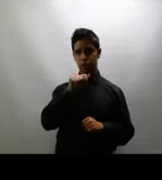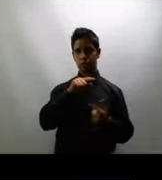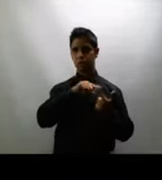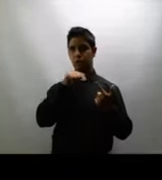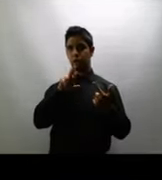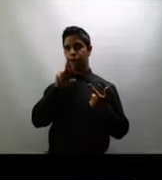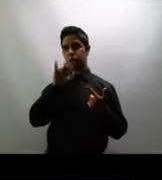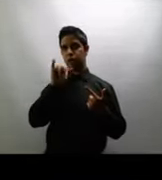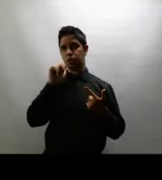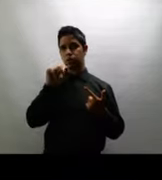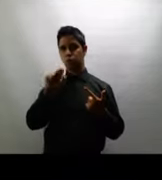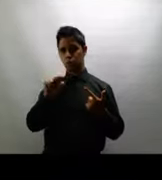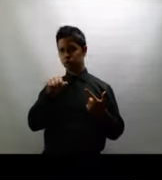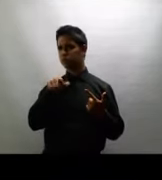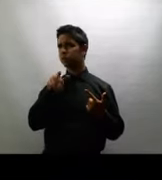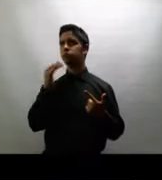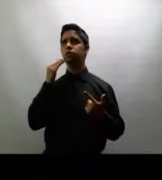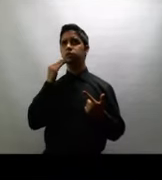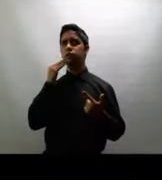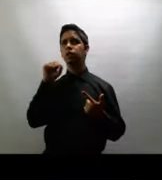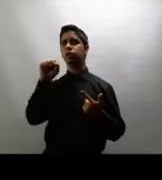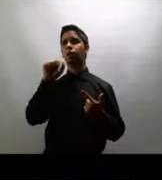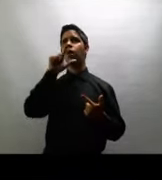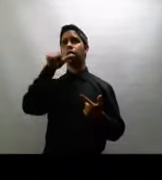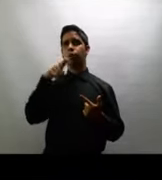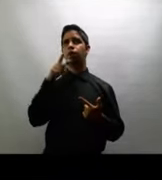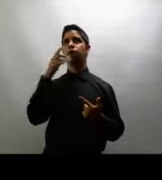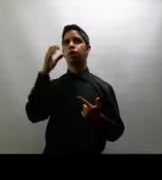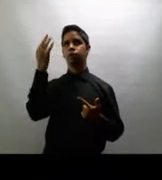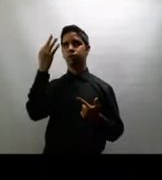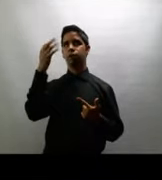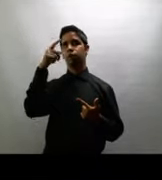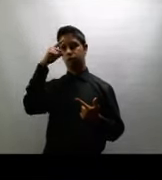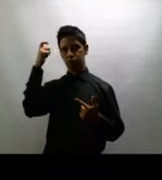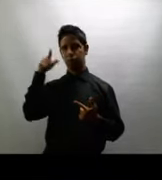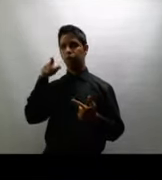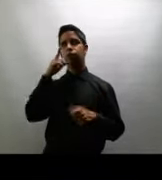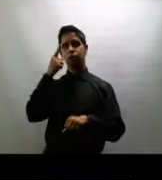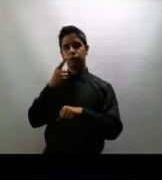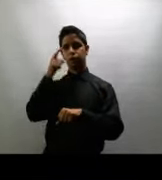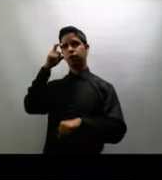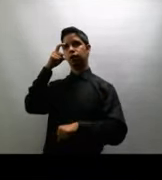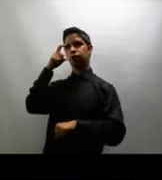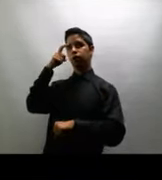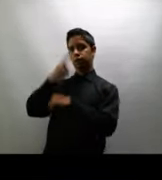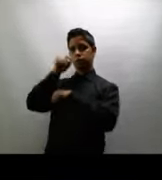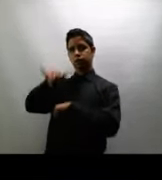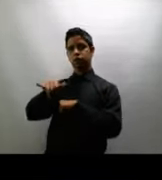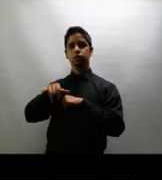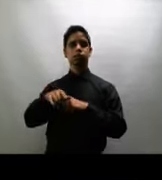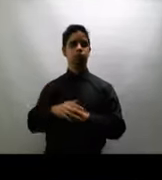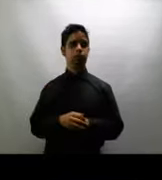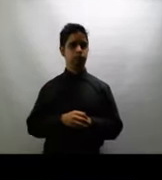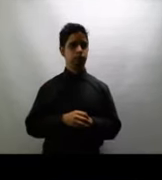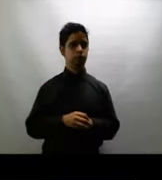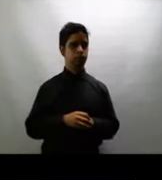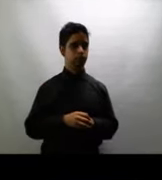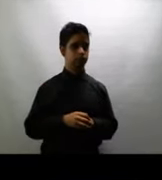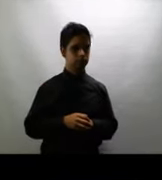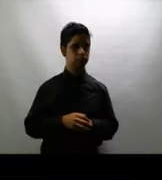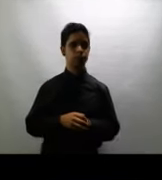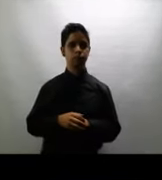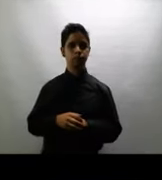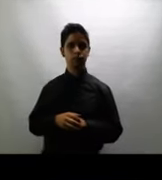estamos el sábado después del Viernes Negro. Es más fácil, ese día después del Viernes Negro en Rincón. El primer sábado de